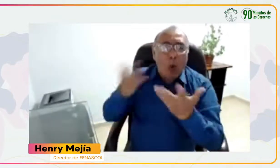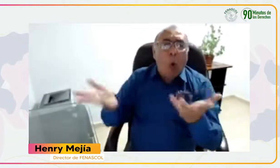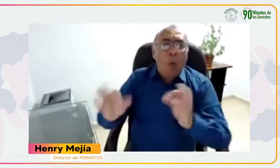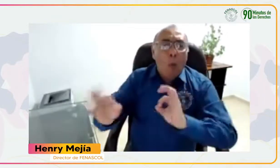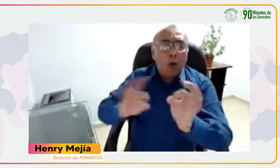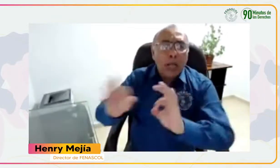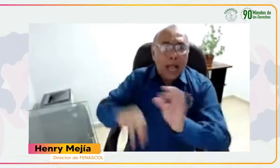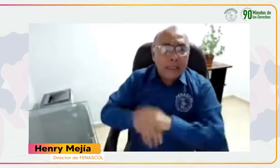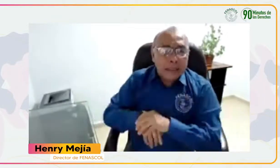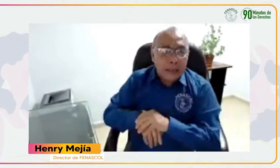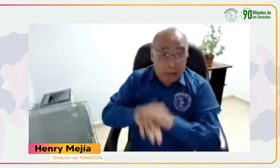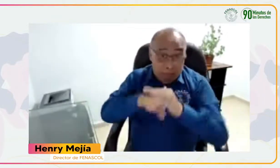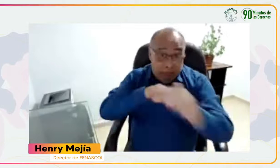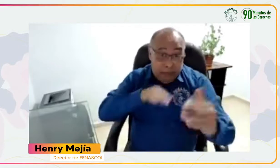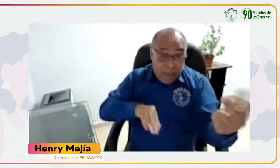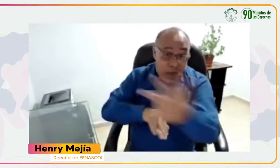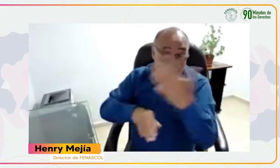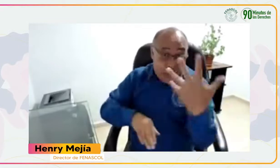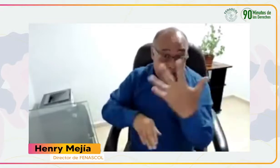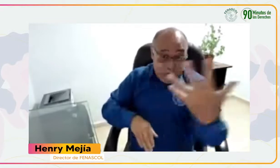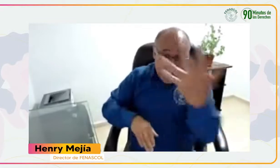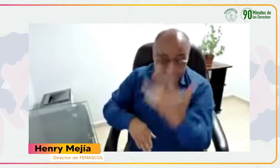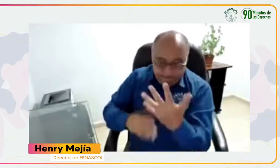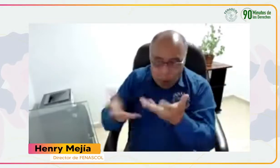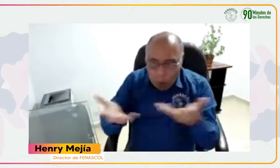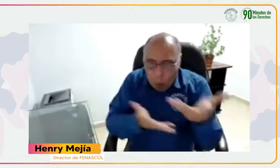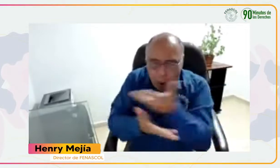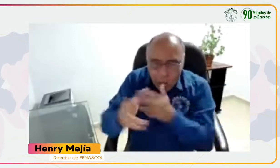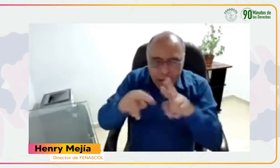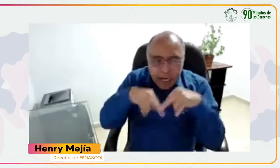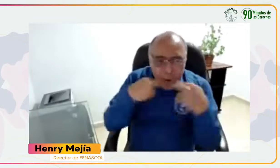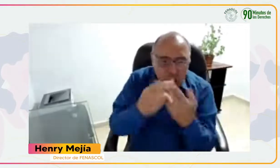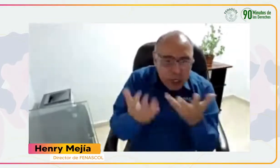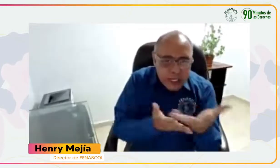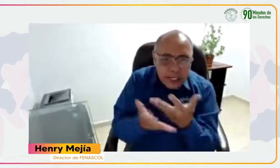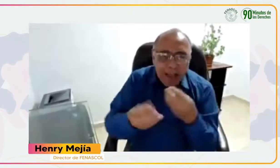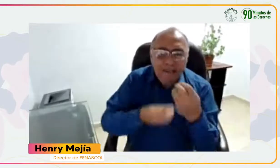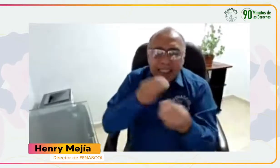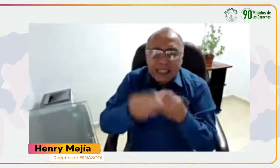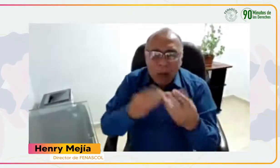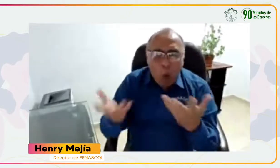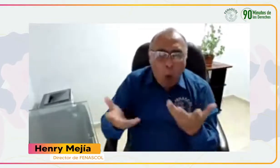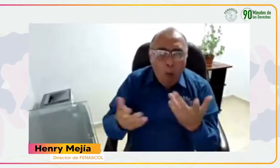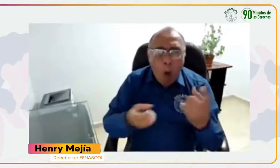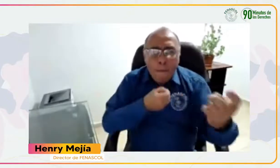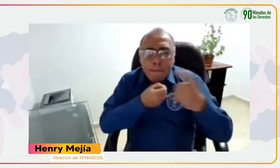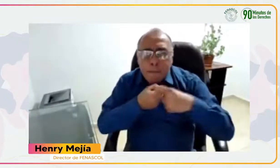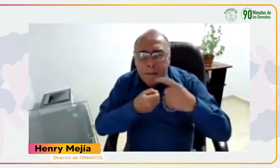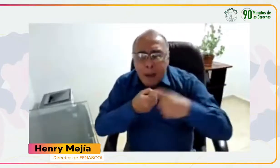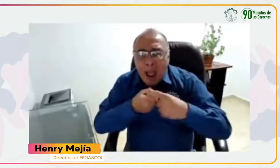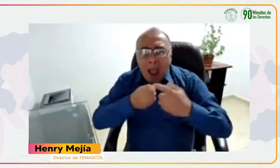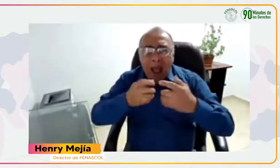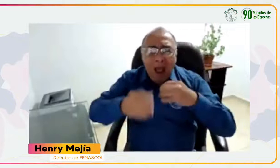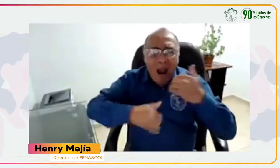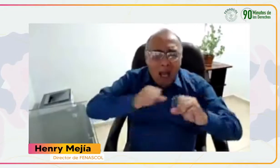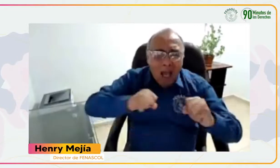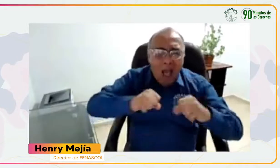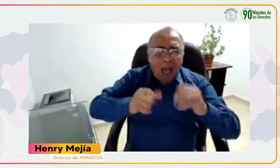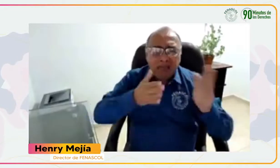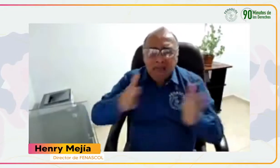propongan soluciones también y se organice también este espacio y podamos estar en esos espacios de reunión, de